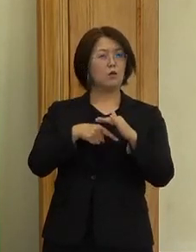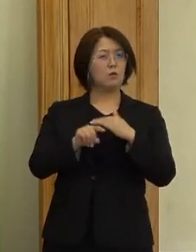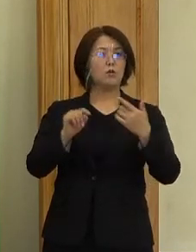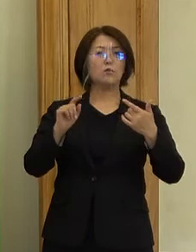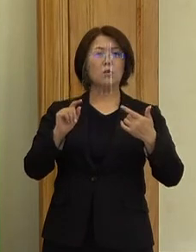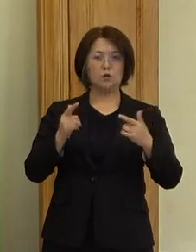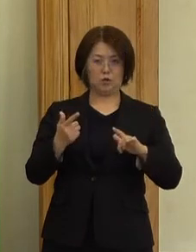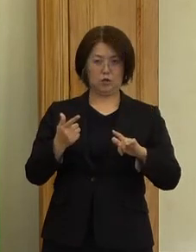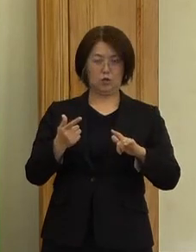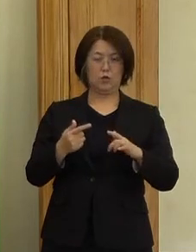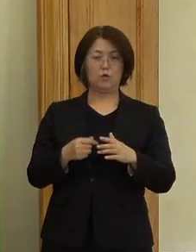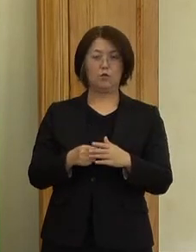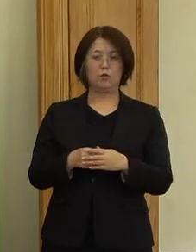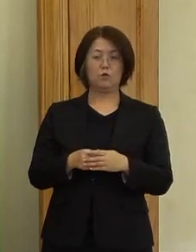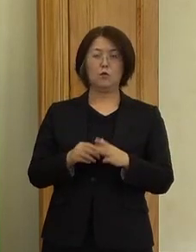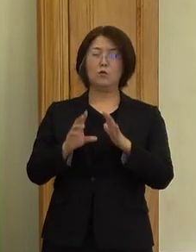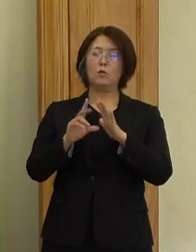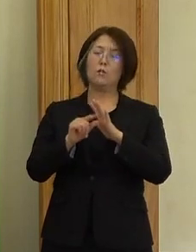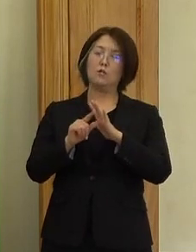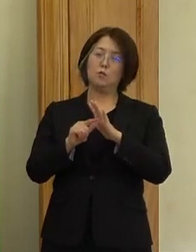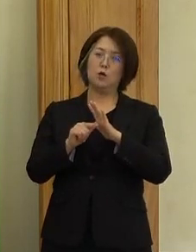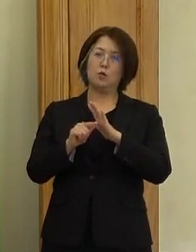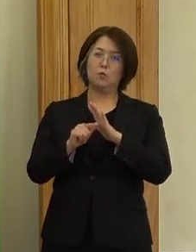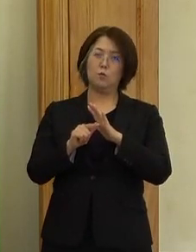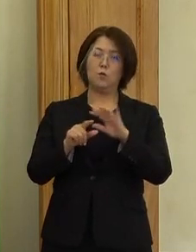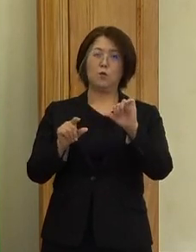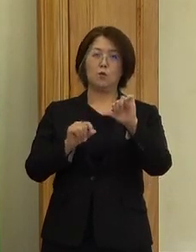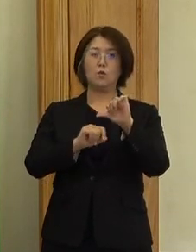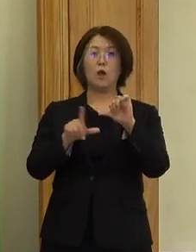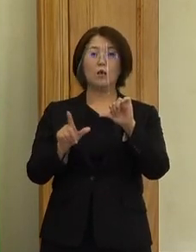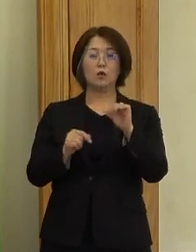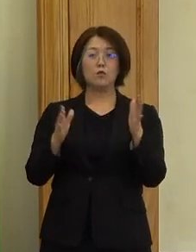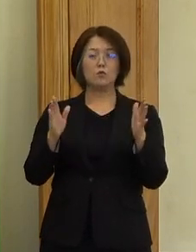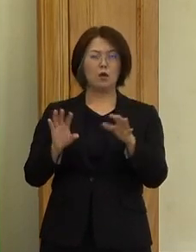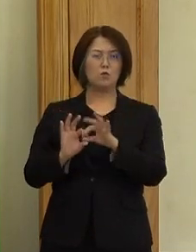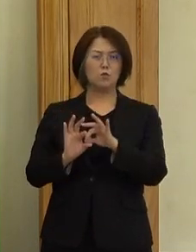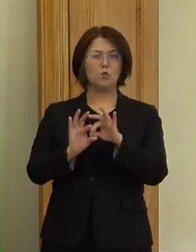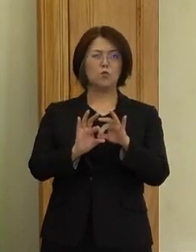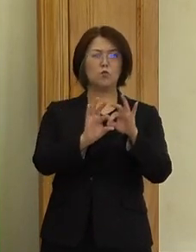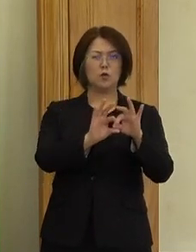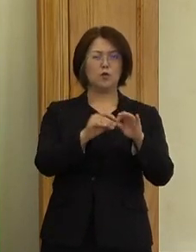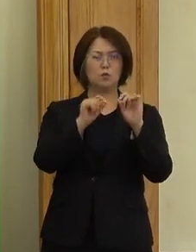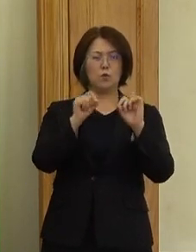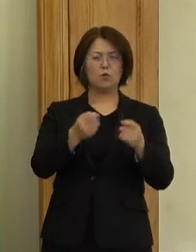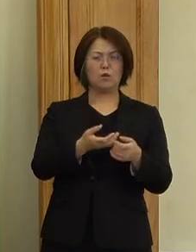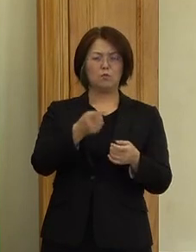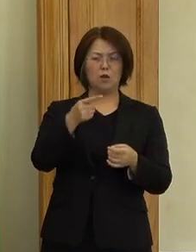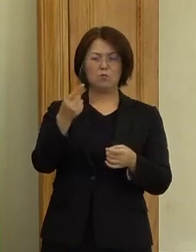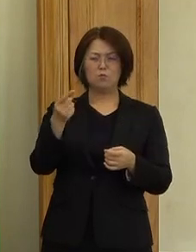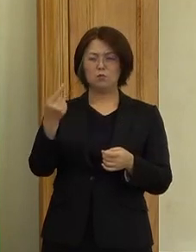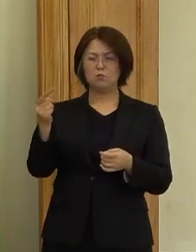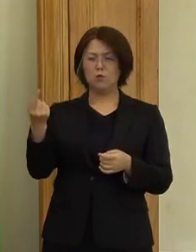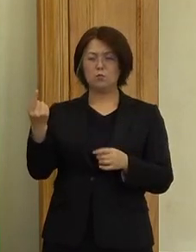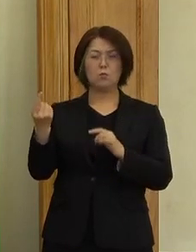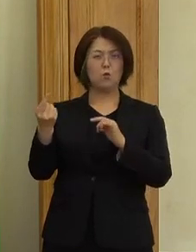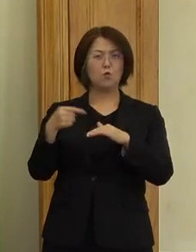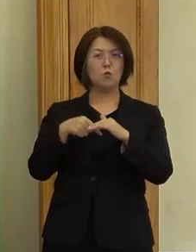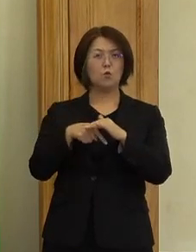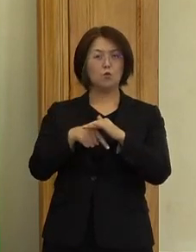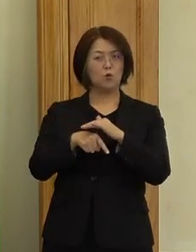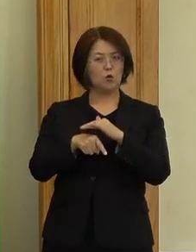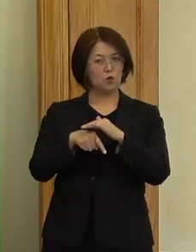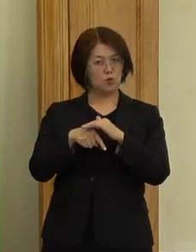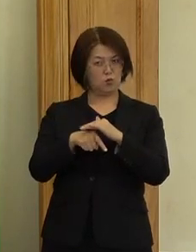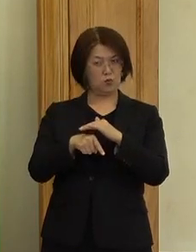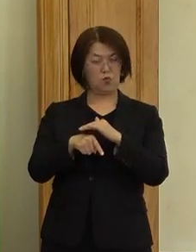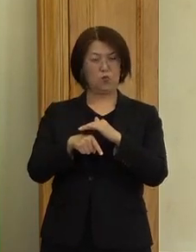もないというふうになると、そのこの5ヶ月連続で起きているということのその理由の部分っていうのは